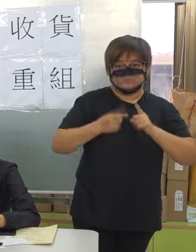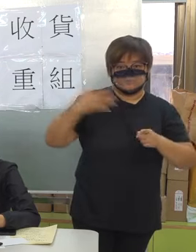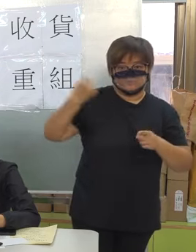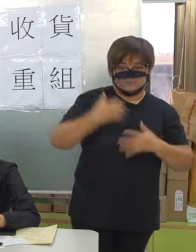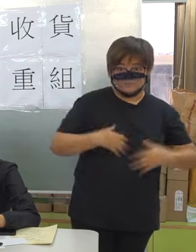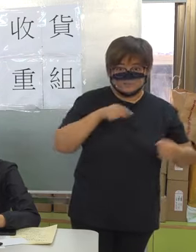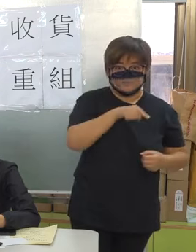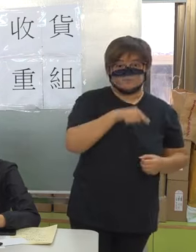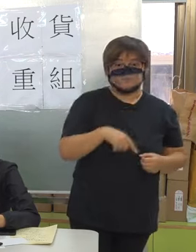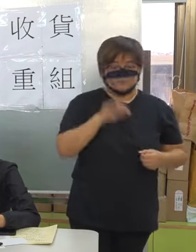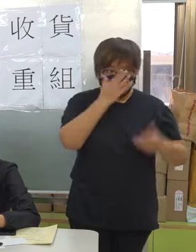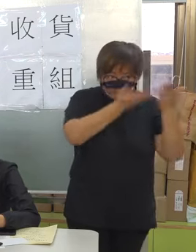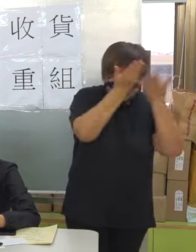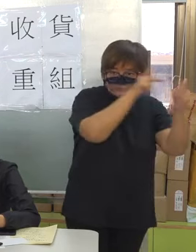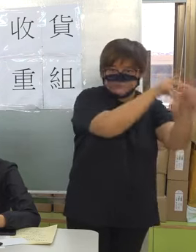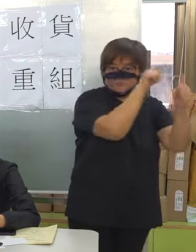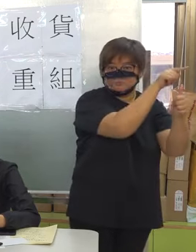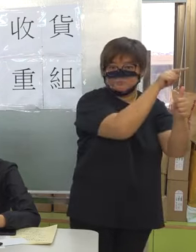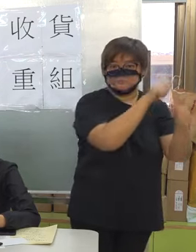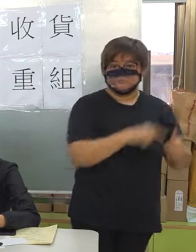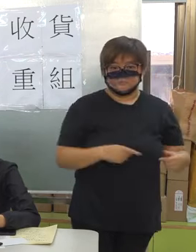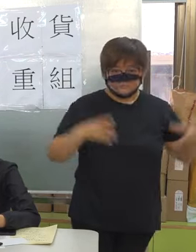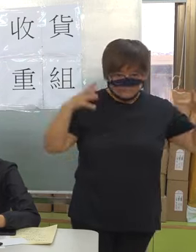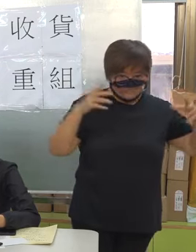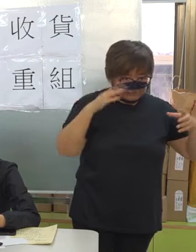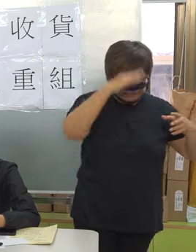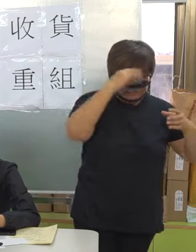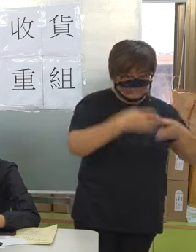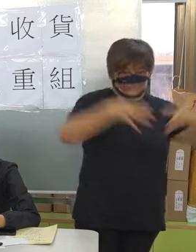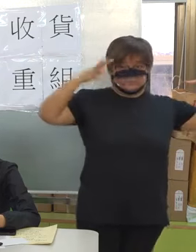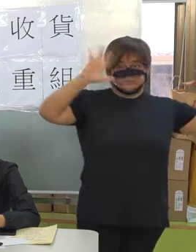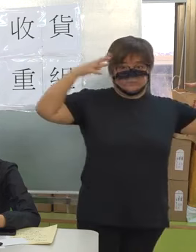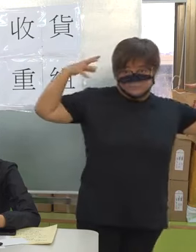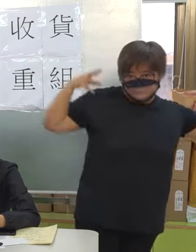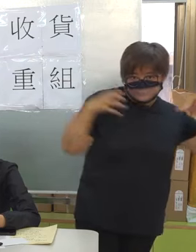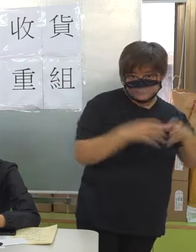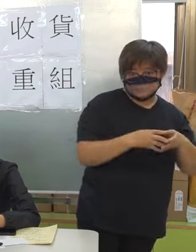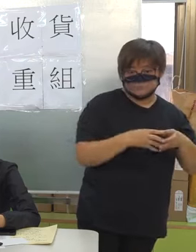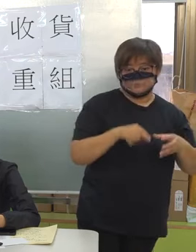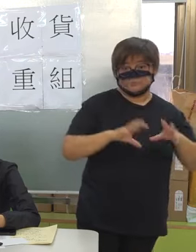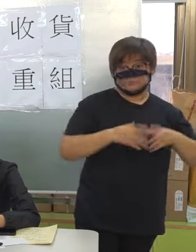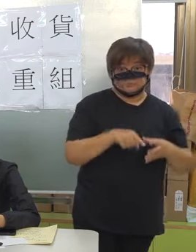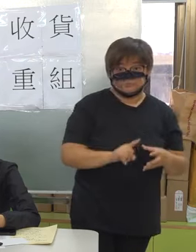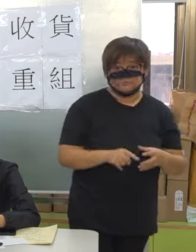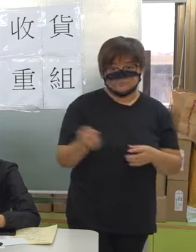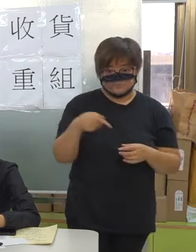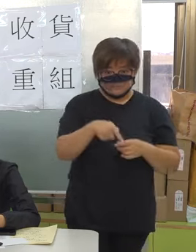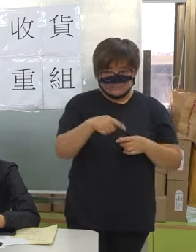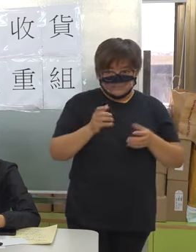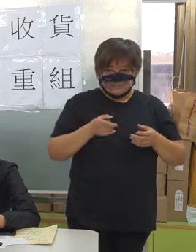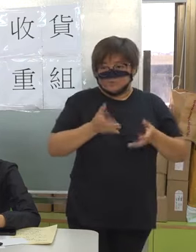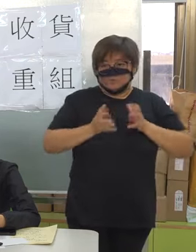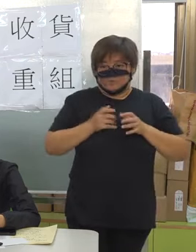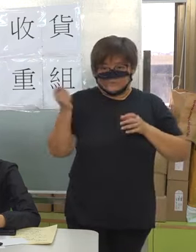如解散為了應付佔中而成立的特別戰術小隊，刪減防暴警察人數，逐步